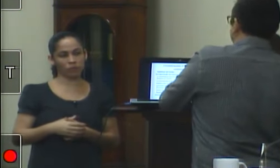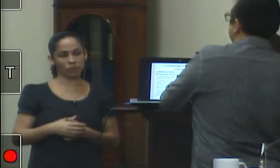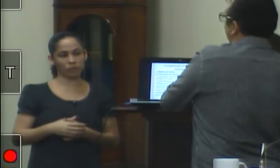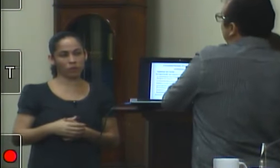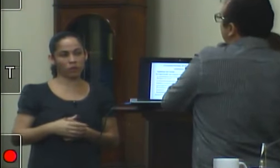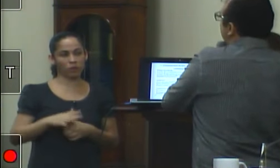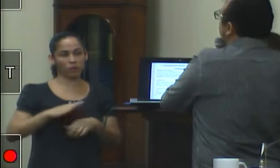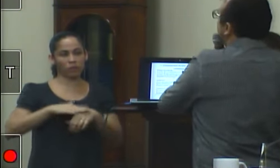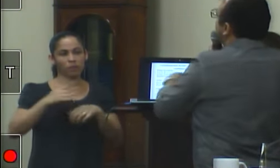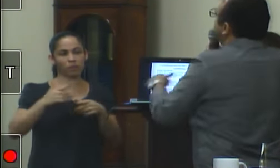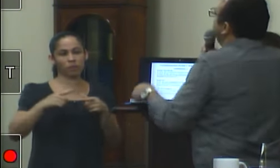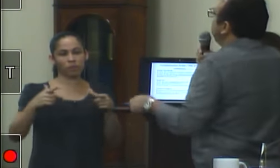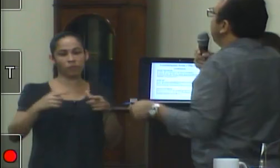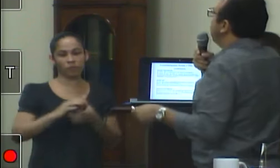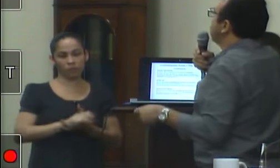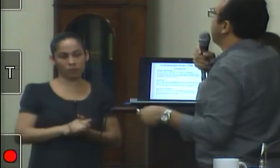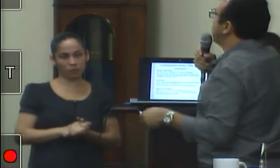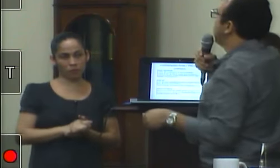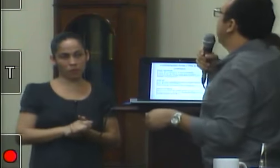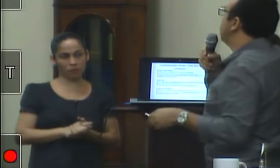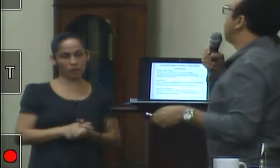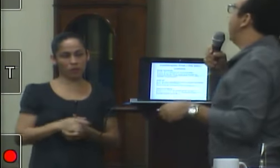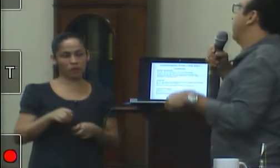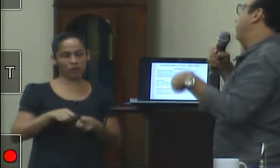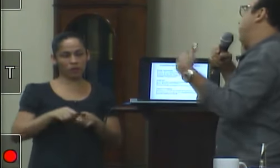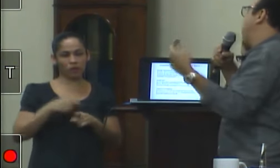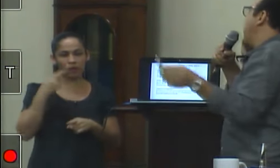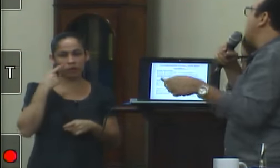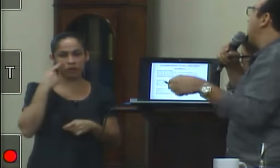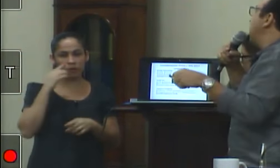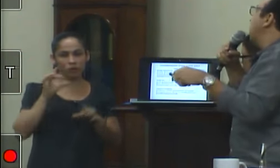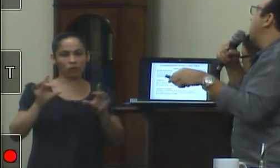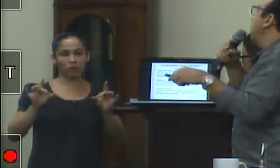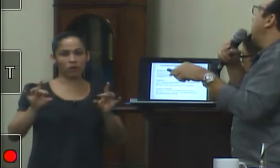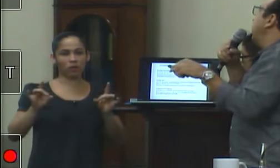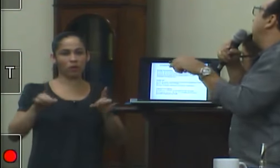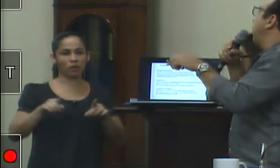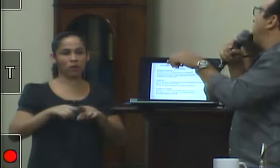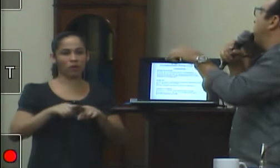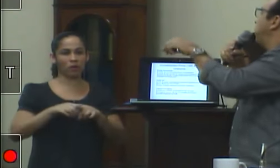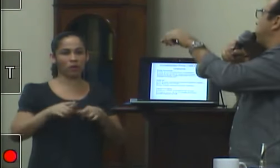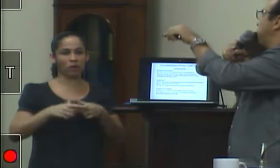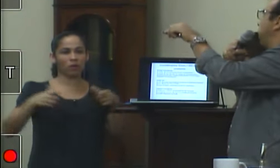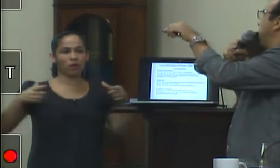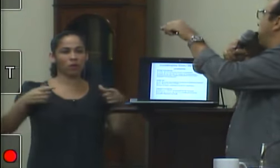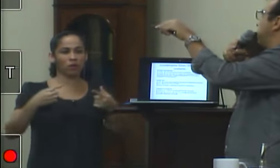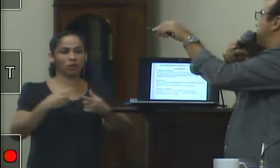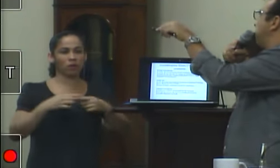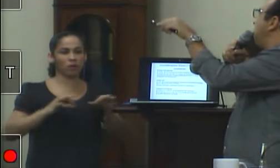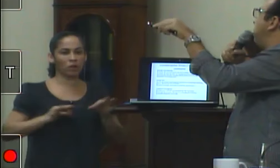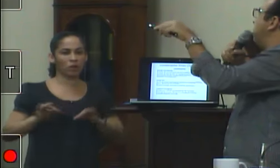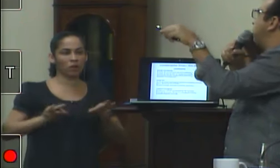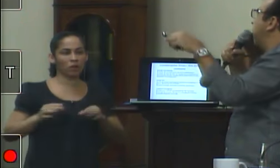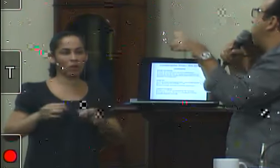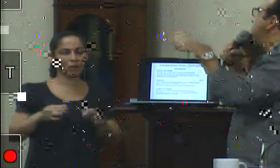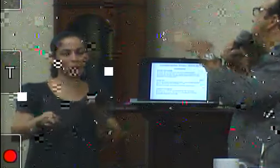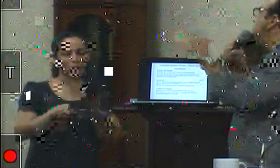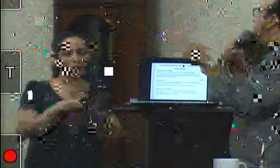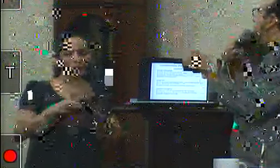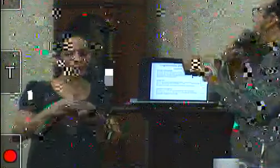bem mais generoso, né? Na atenção especializada, tivemos aumento em alguns programas próprios,